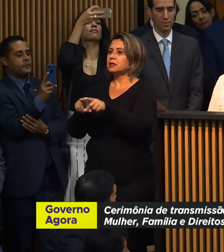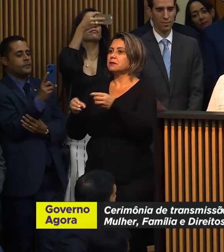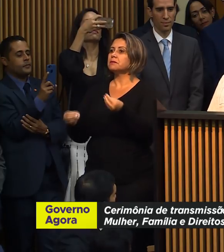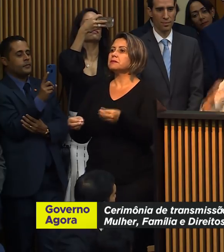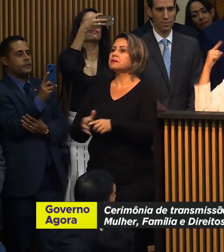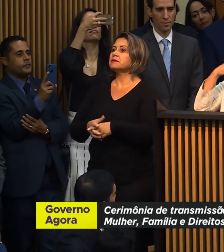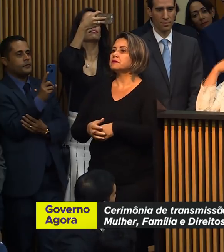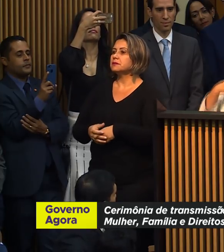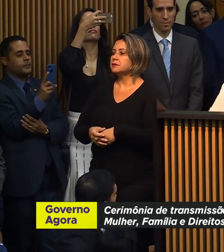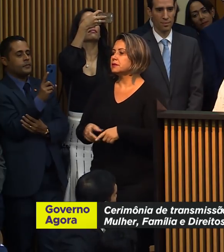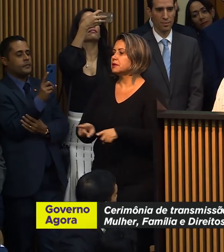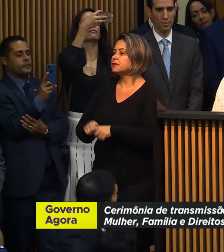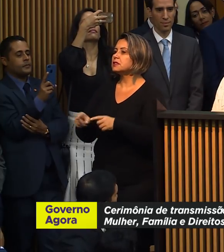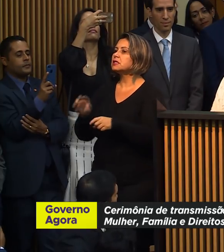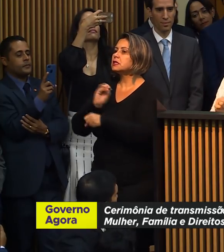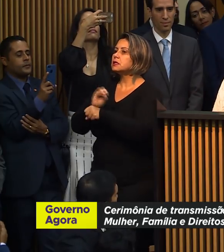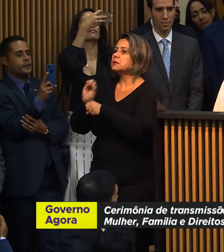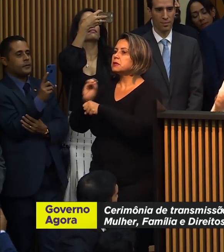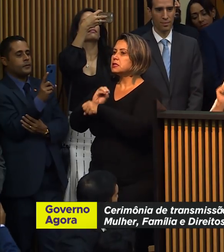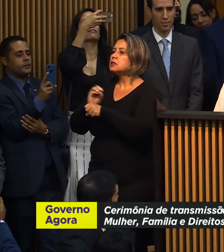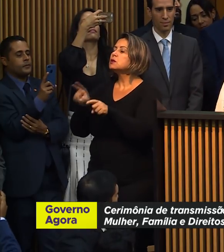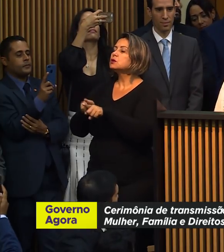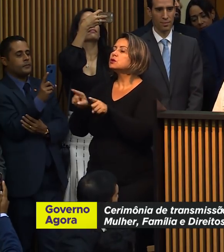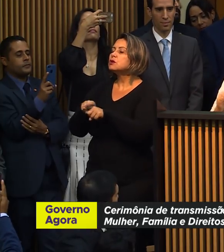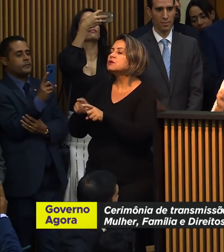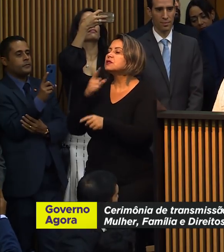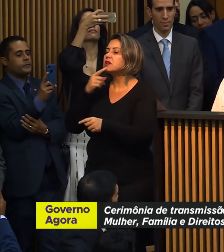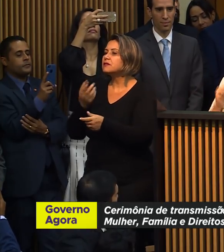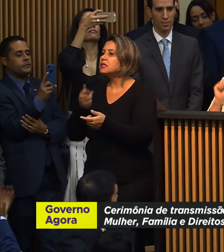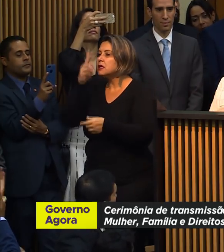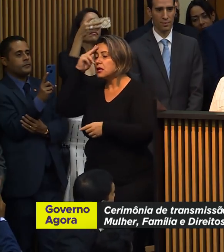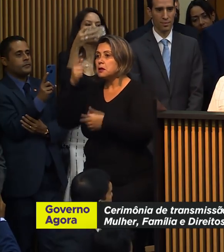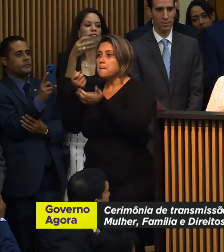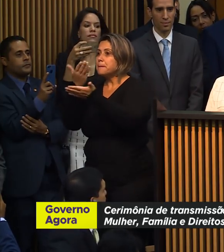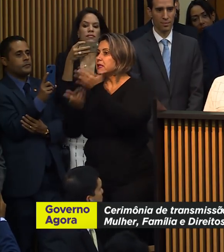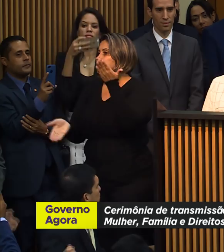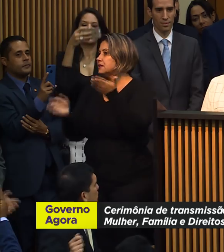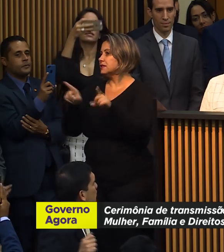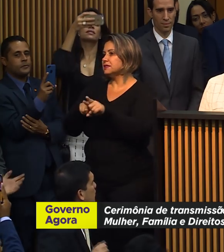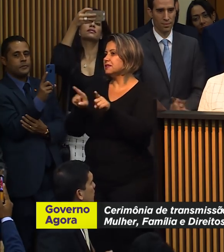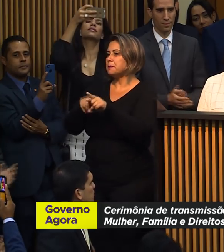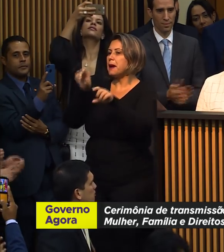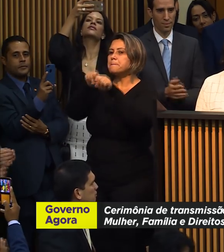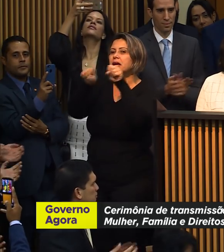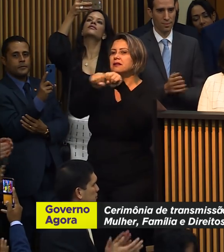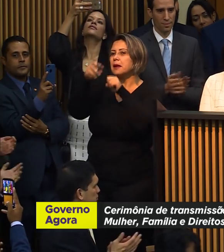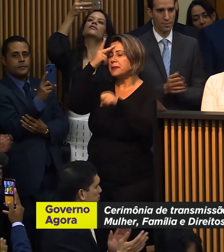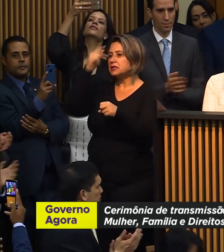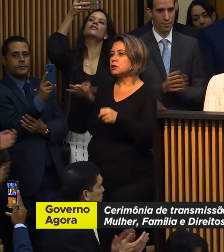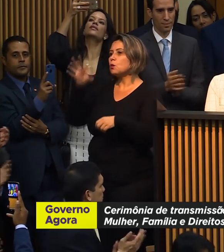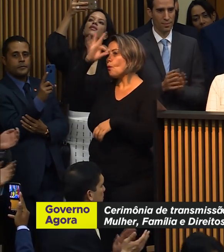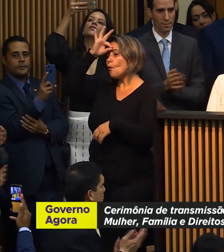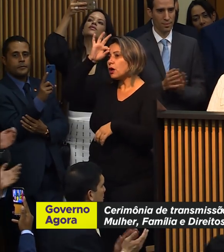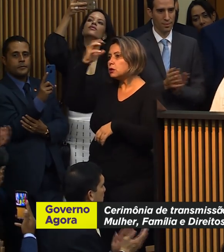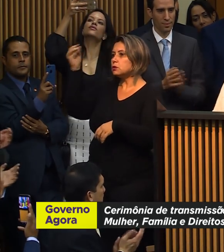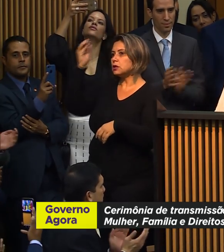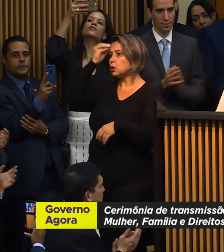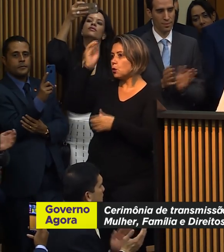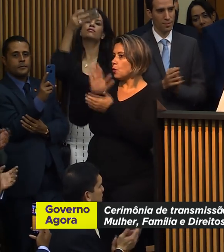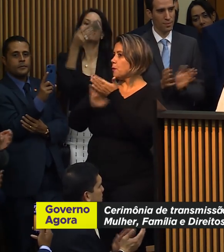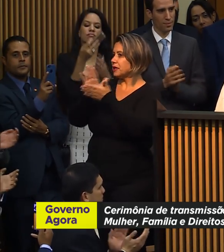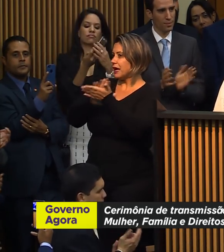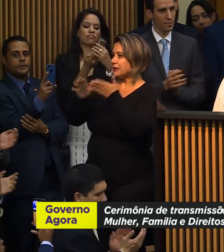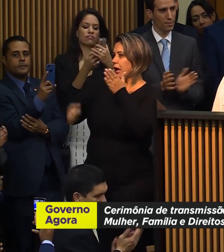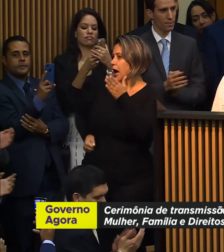deste governo e desta equipe, sangue inocente não será mais derramado em nosso país. Esse é o Ministério da